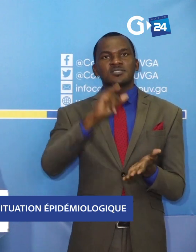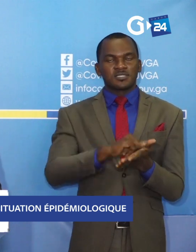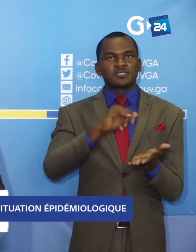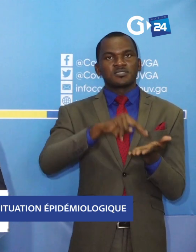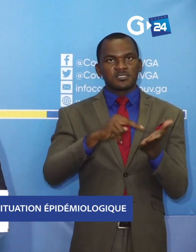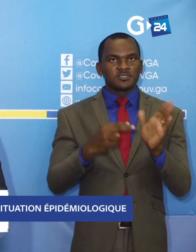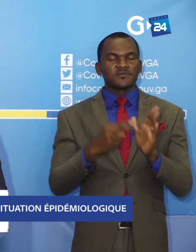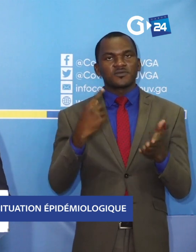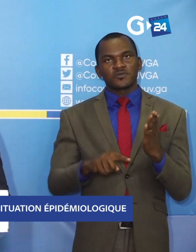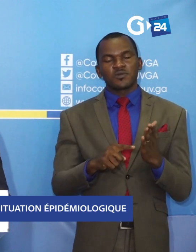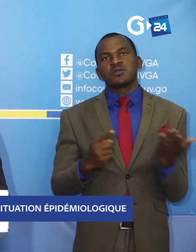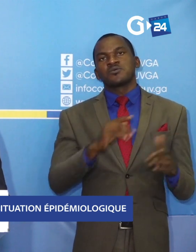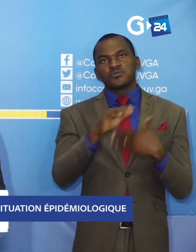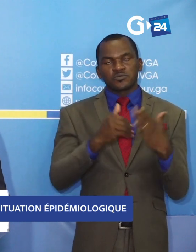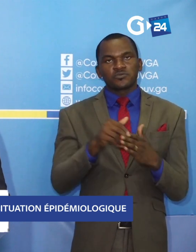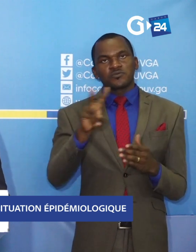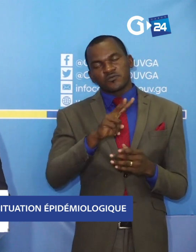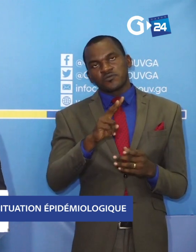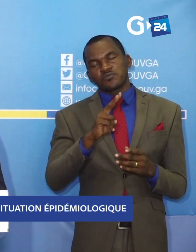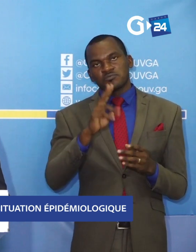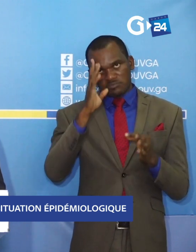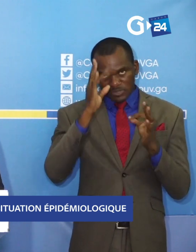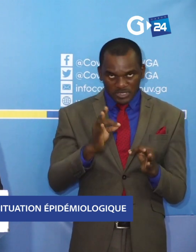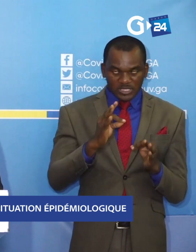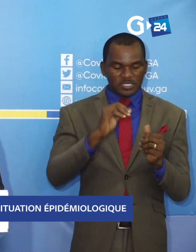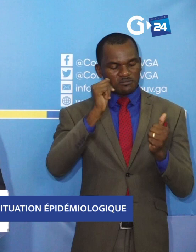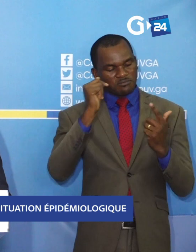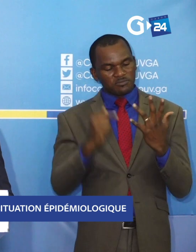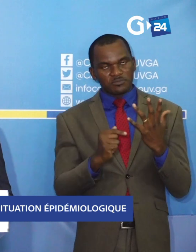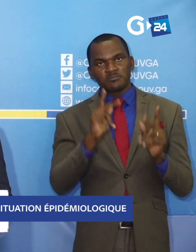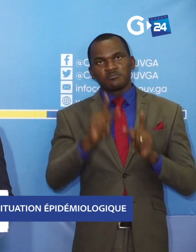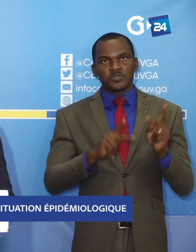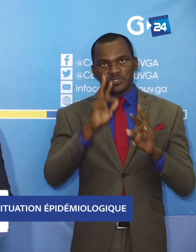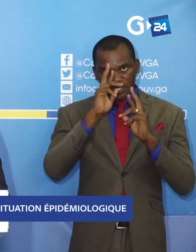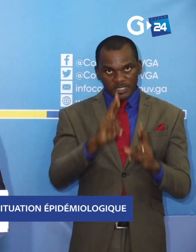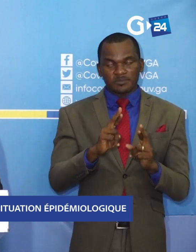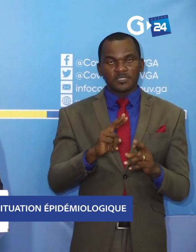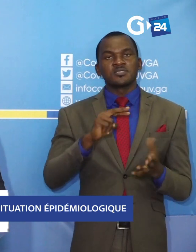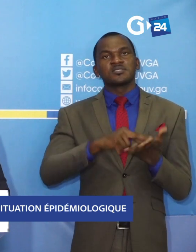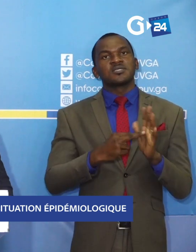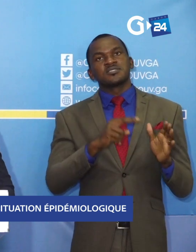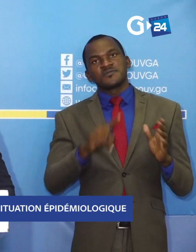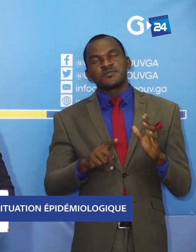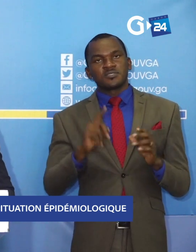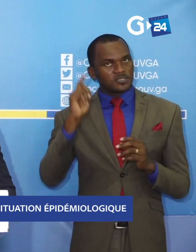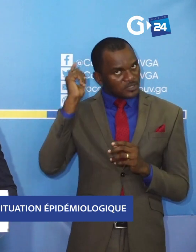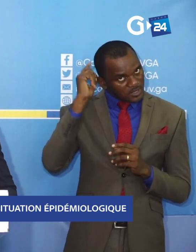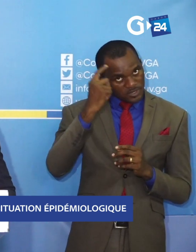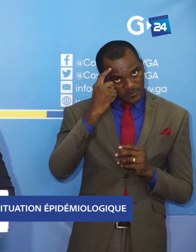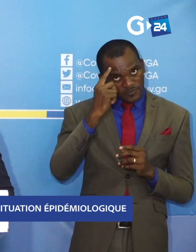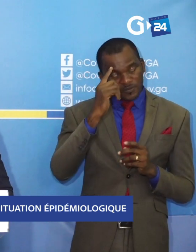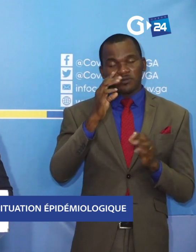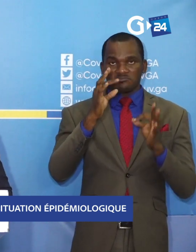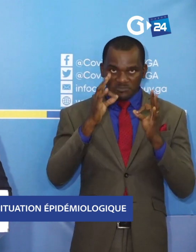veut dire que les mesures barrières sont relativement respectées. Cela veut dire que les efforts gouvernementaux